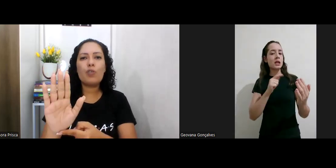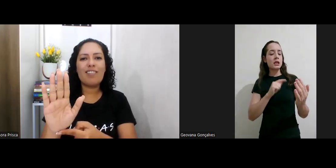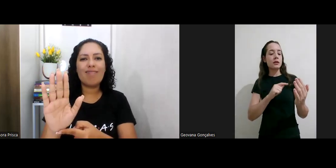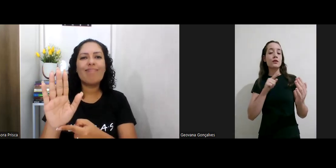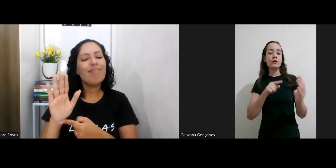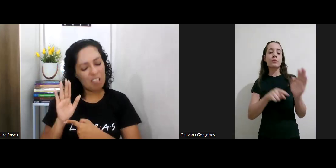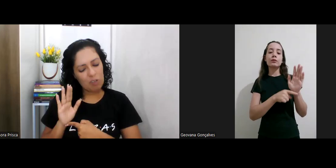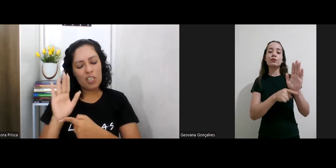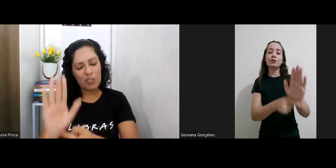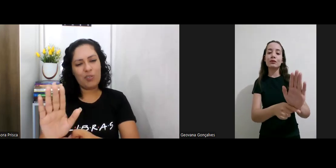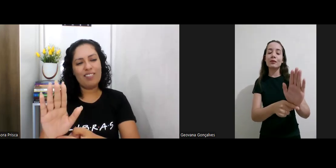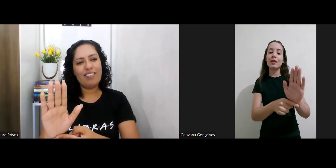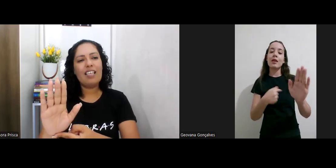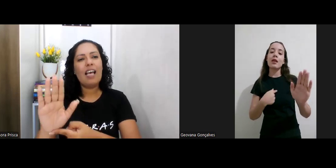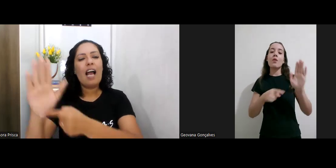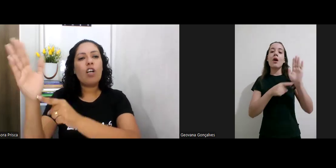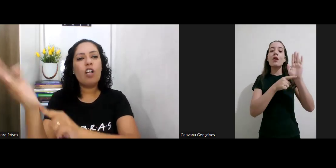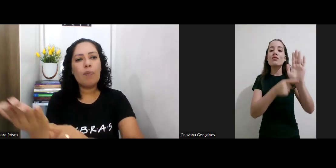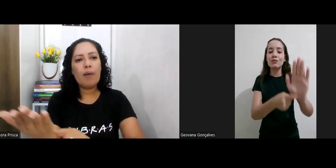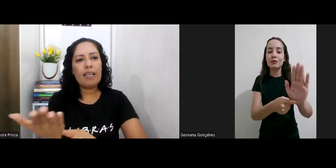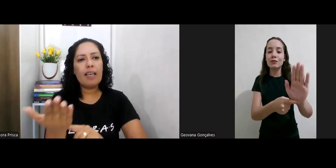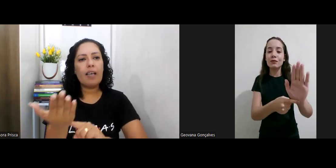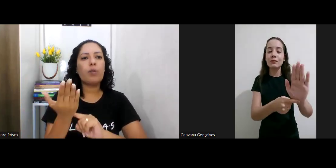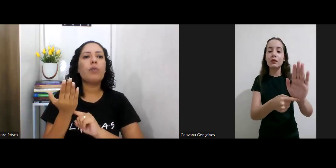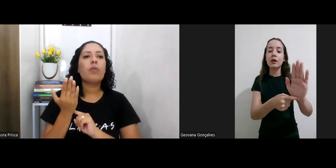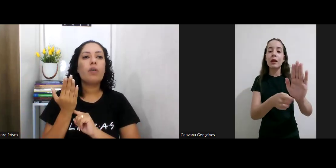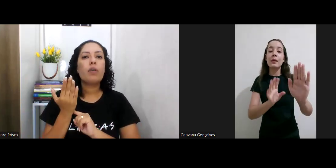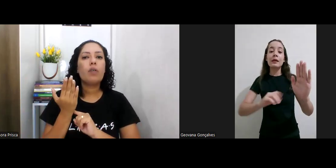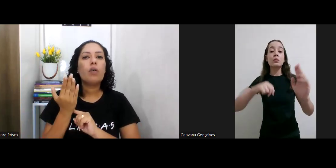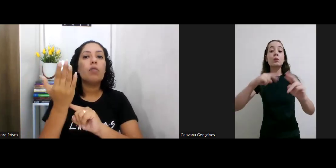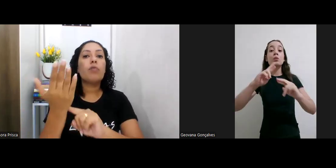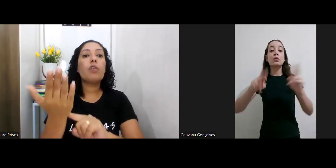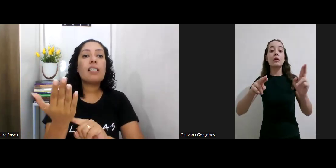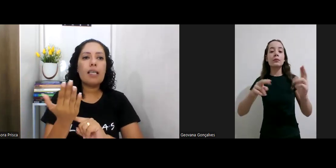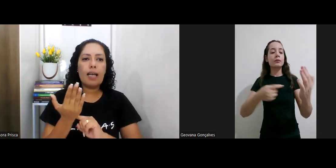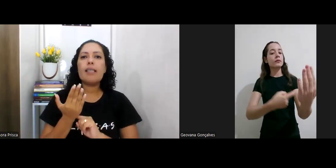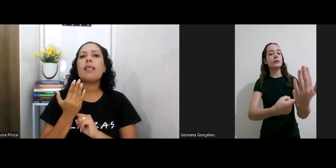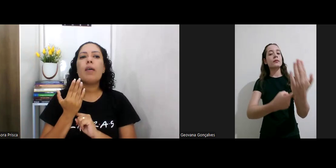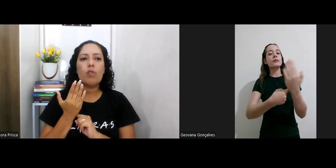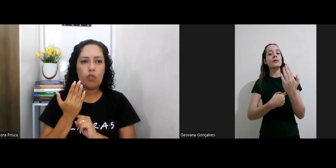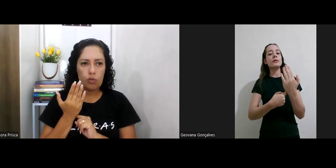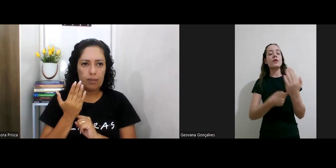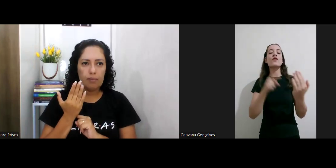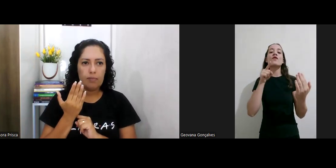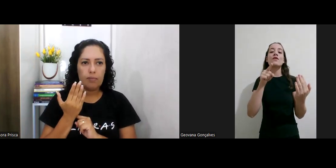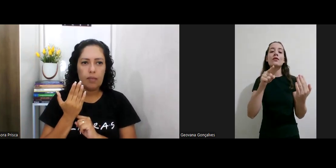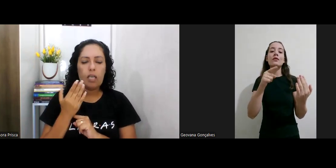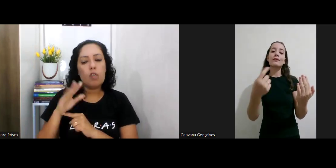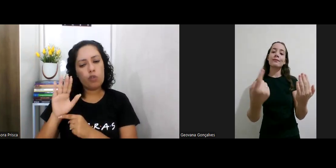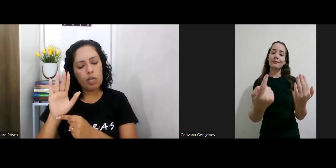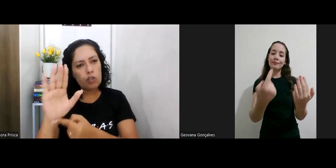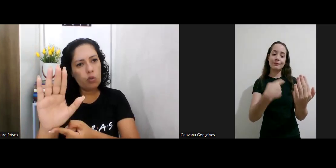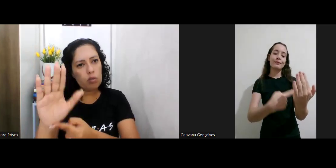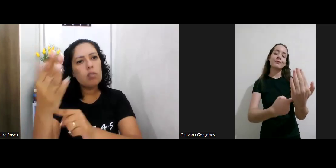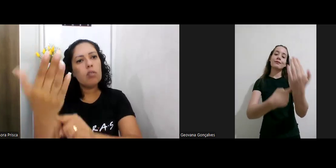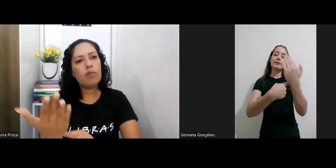estou ajudando. Eu te ajudo. Agora coloca para dentro. Você está recebendo ajuda. Então